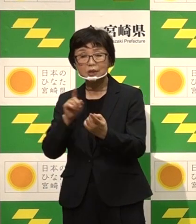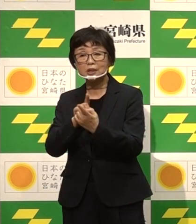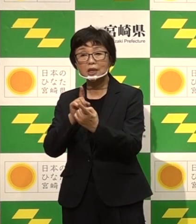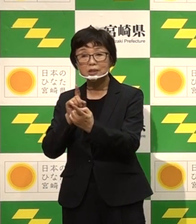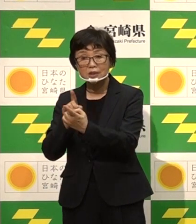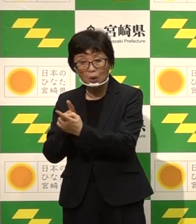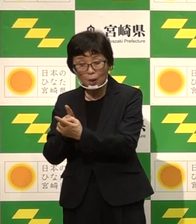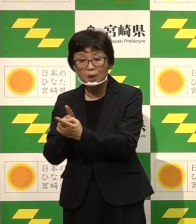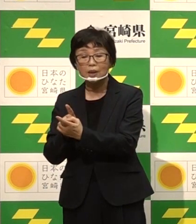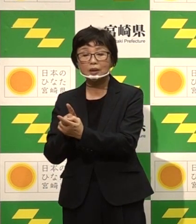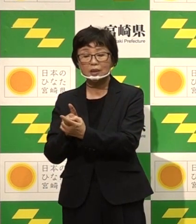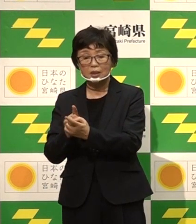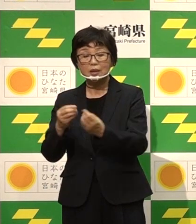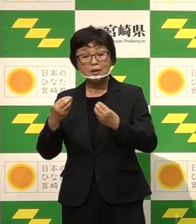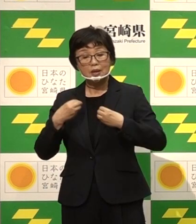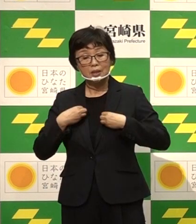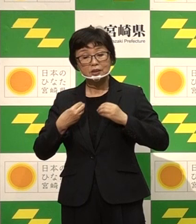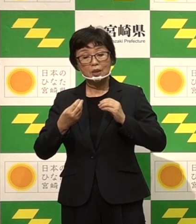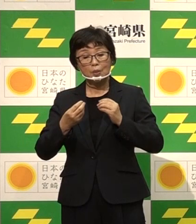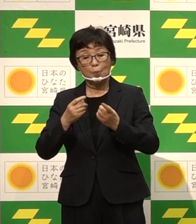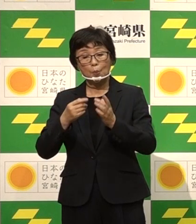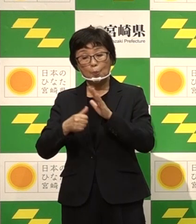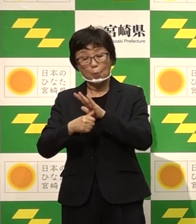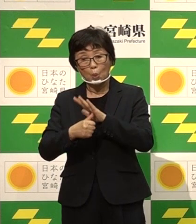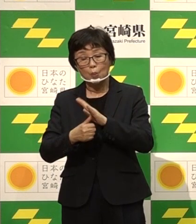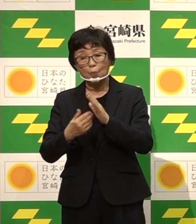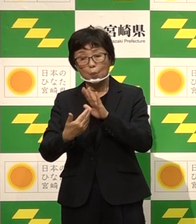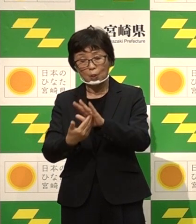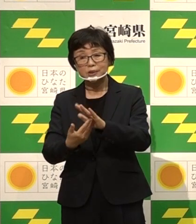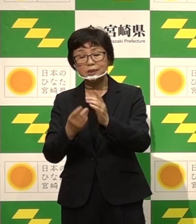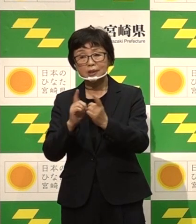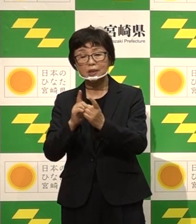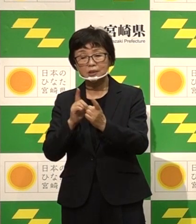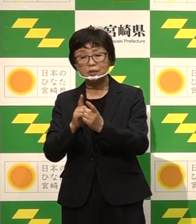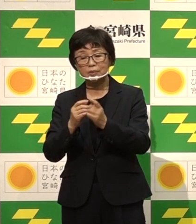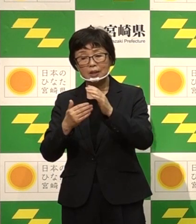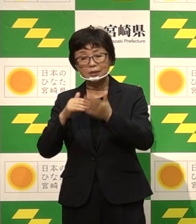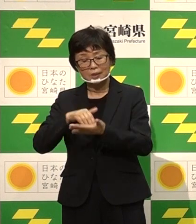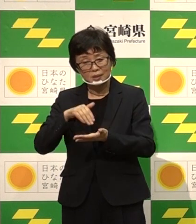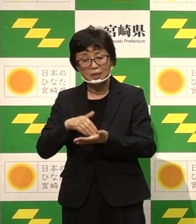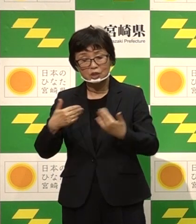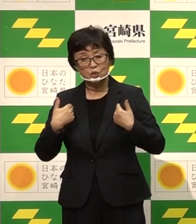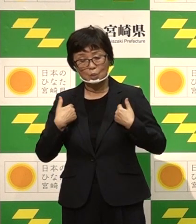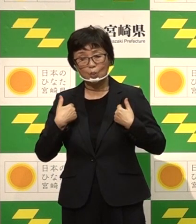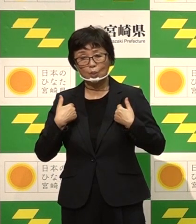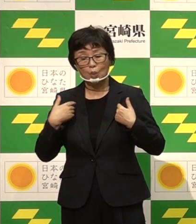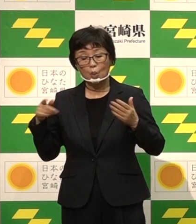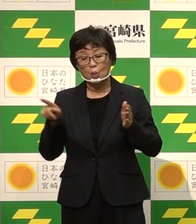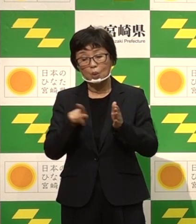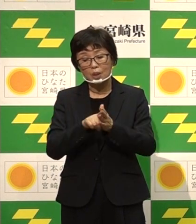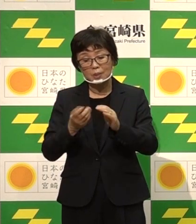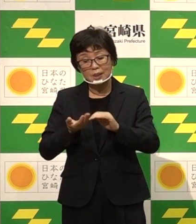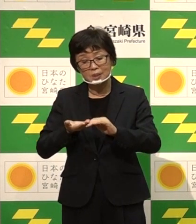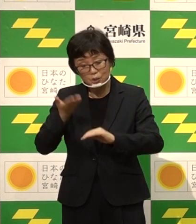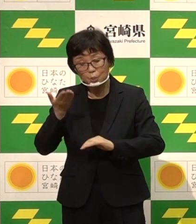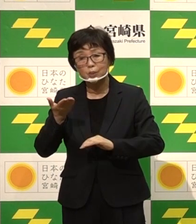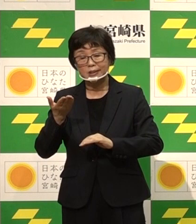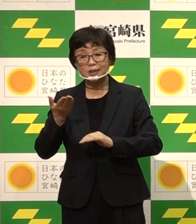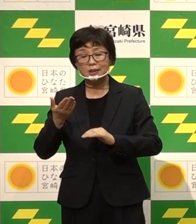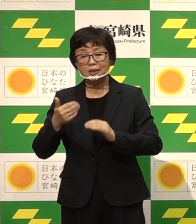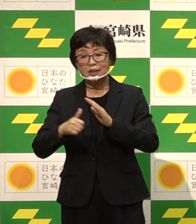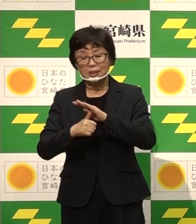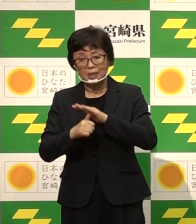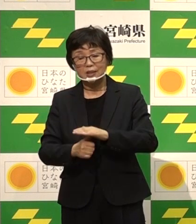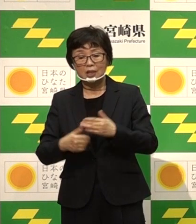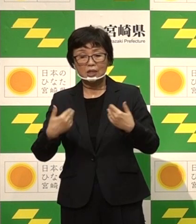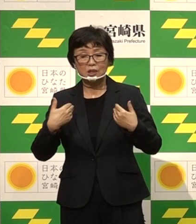や、感染防止対策といいますか、そこは徹底をする必要があるんだと、そこはこれまで以上に徹底をする必要があるというのは、